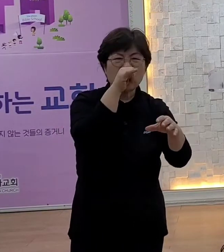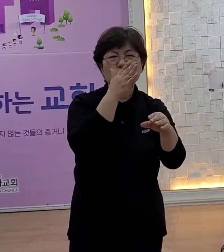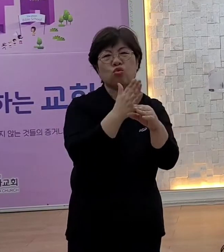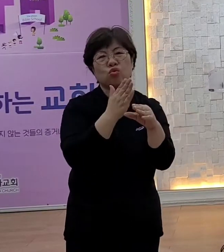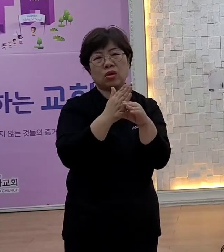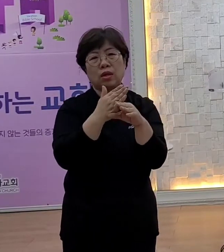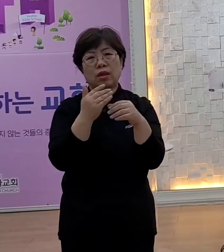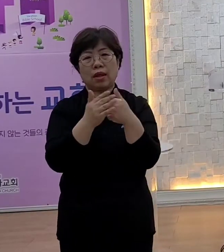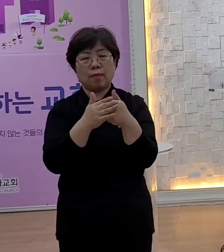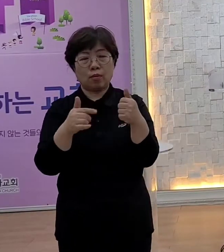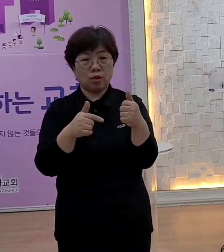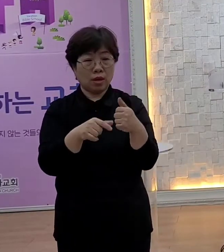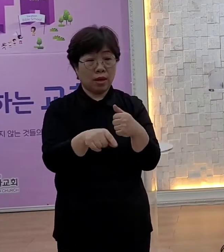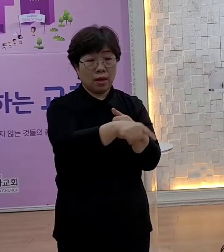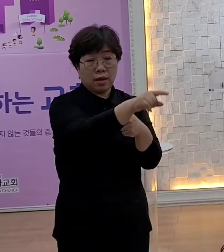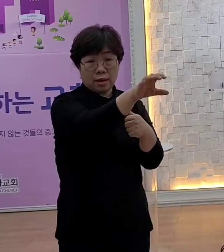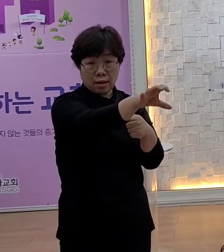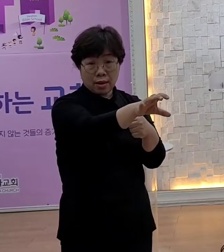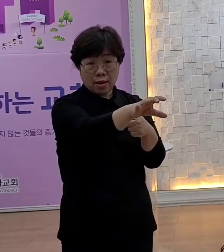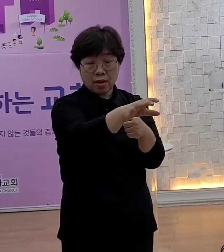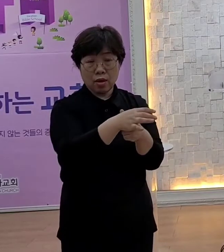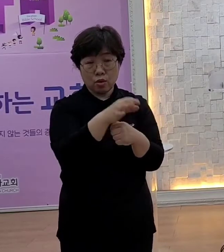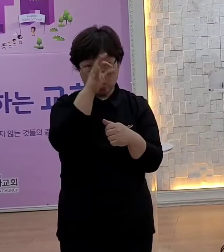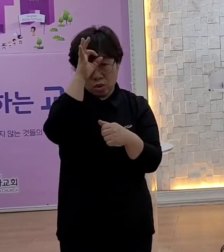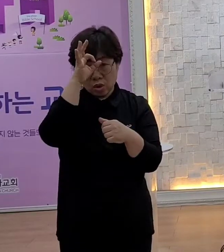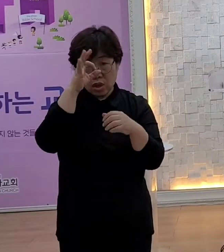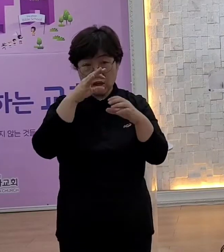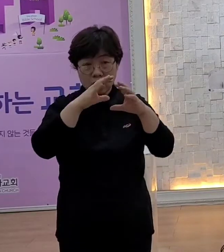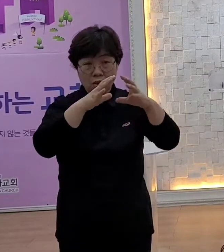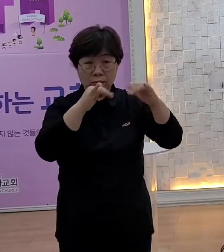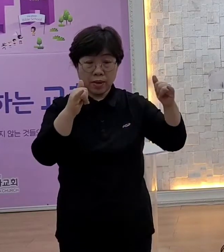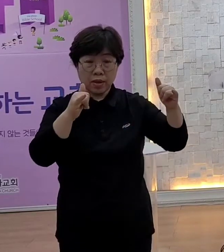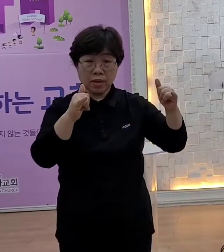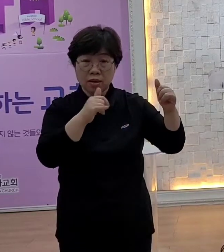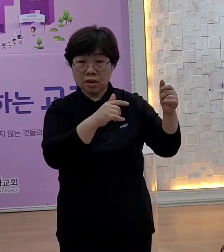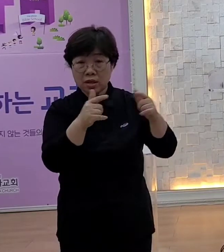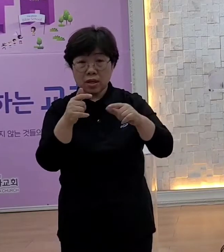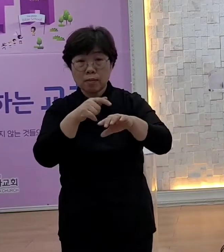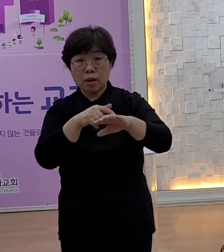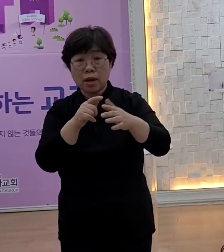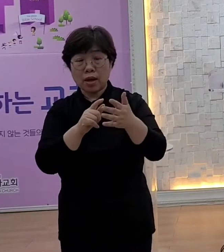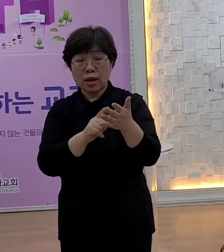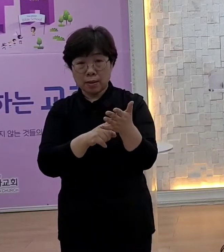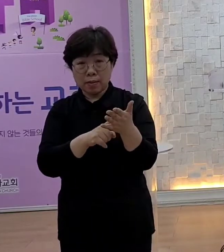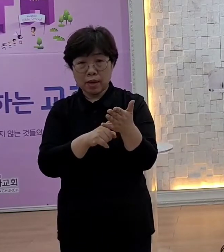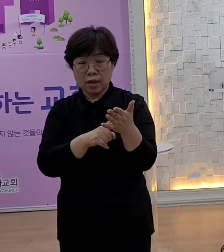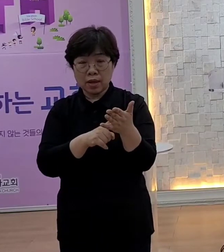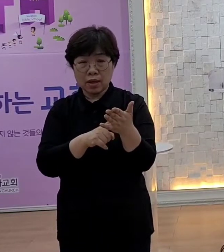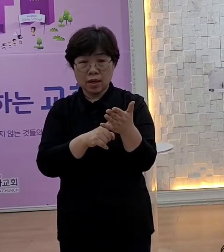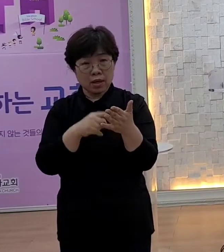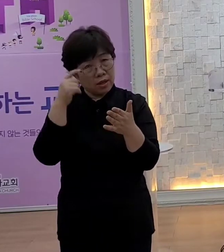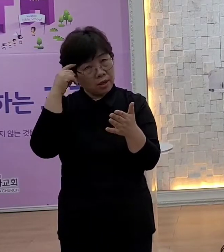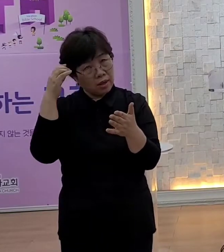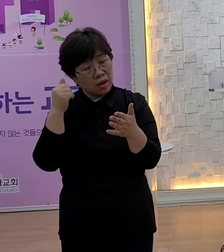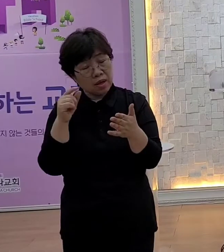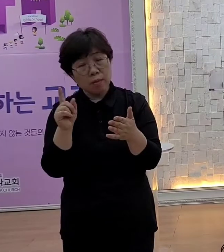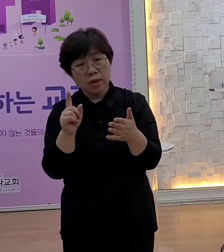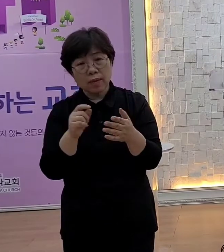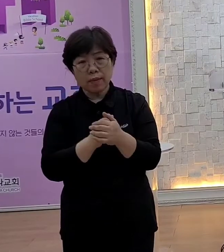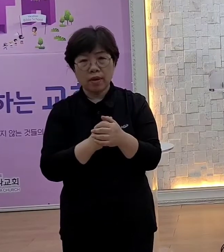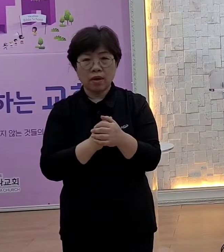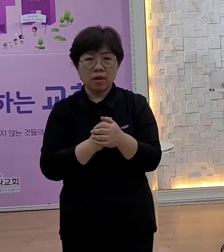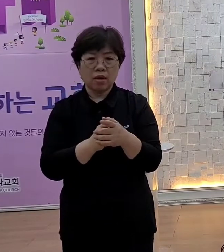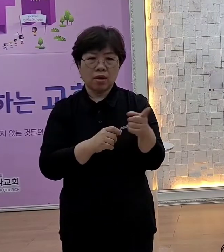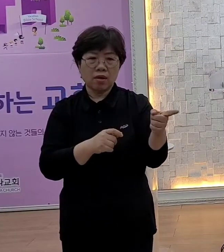그 아수르 그리고 오늘 니느웨 주민들이 어떤 생각을 갖고 있었냐면 역병과 기근과 온갖 밀란들이